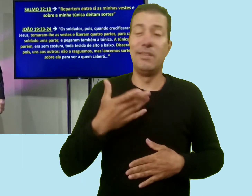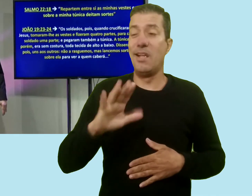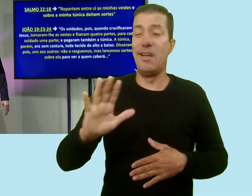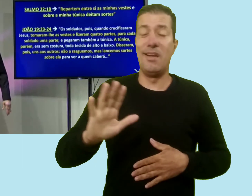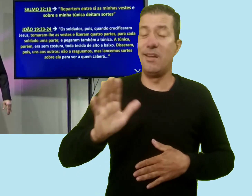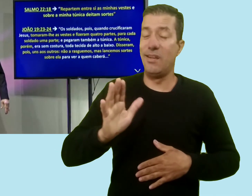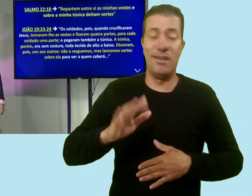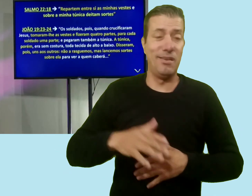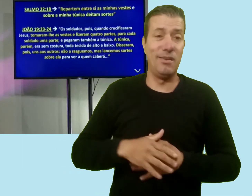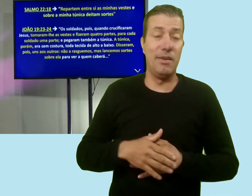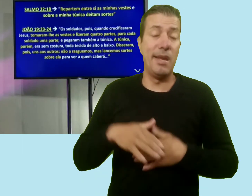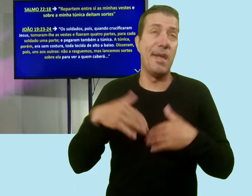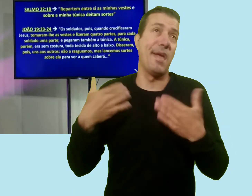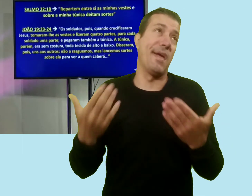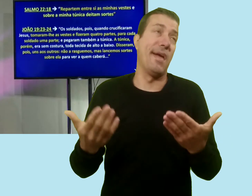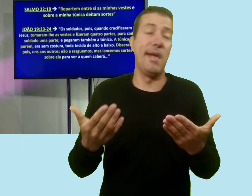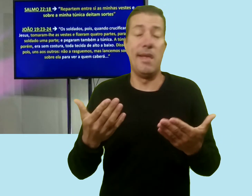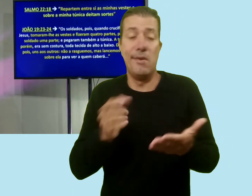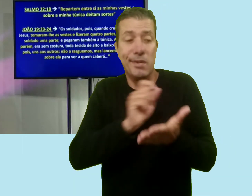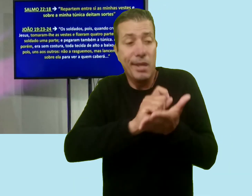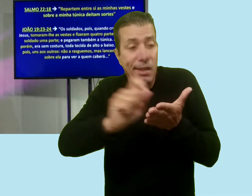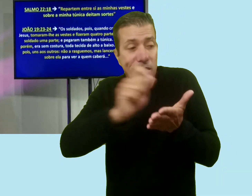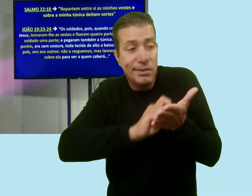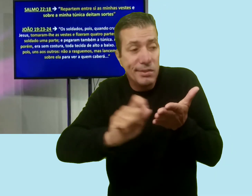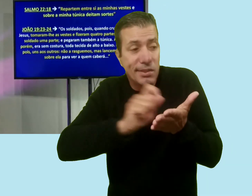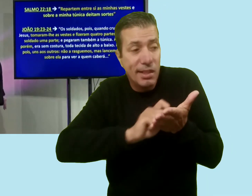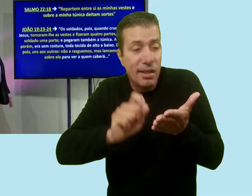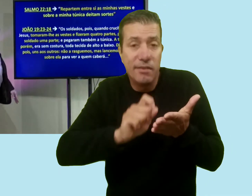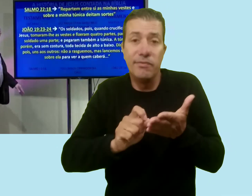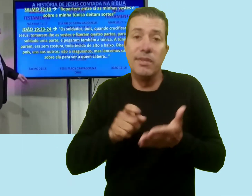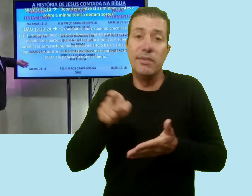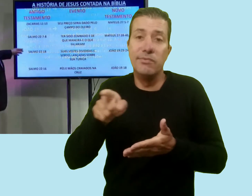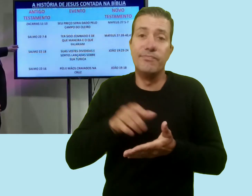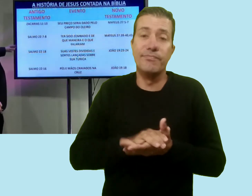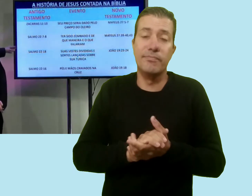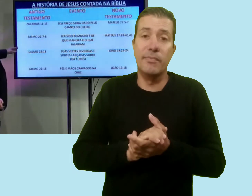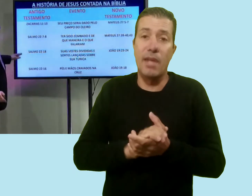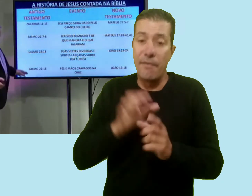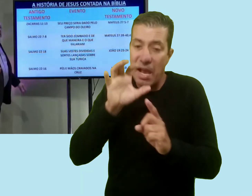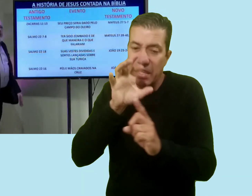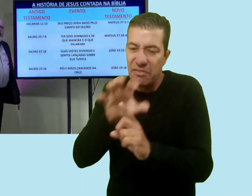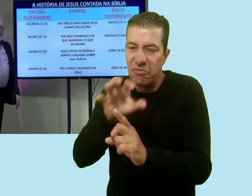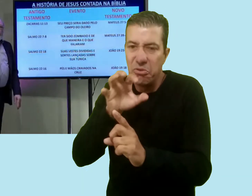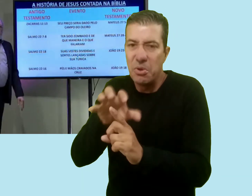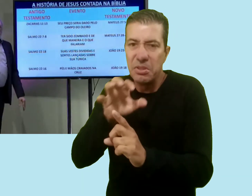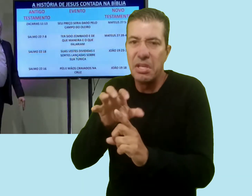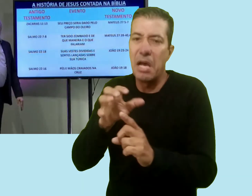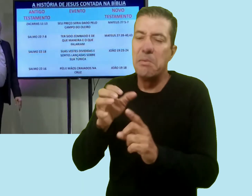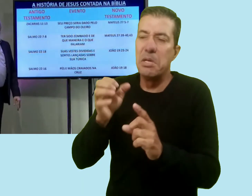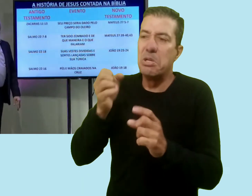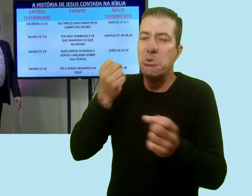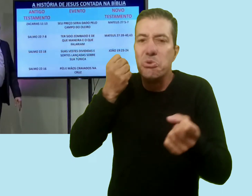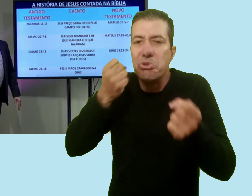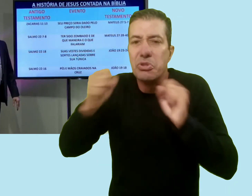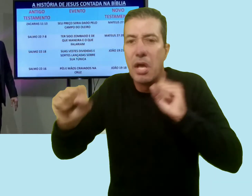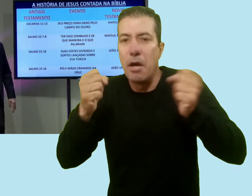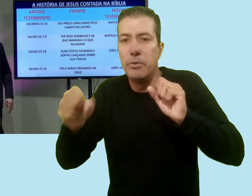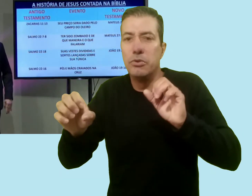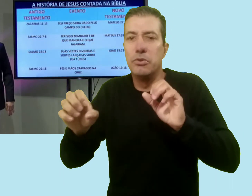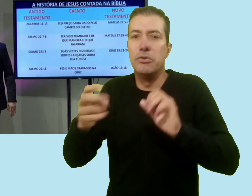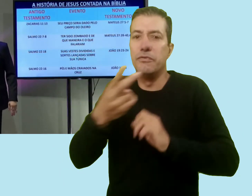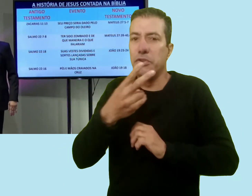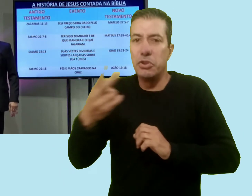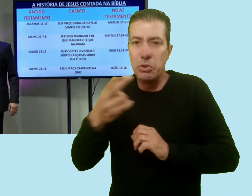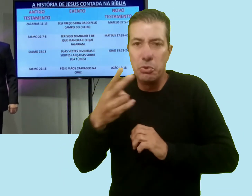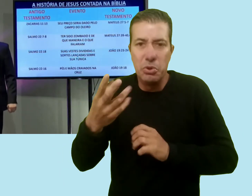Não, você vai me dizer, não é isso. É que quem escreveu estava influenciado pelo Salmo 22,